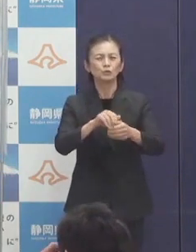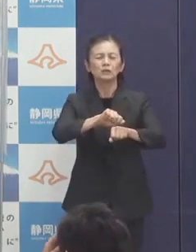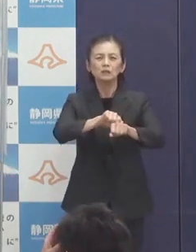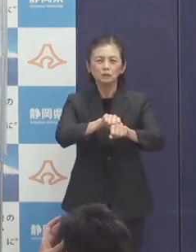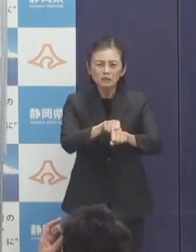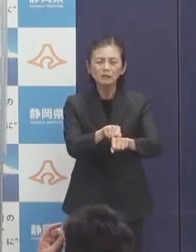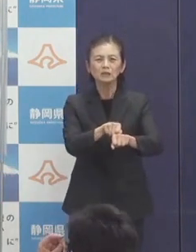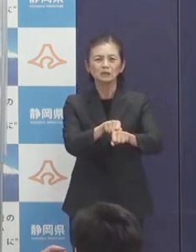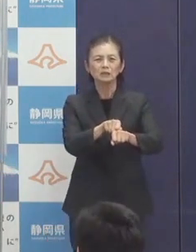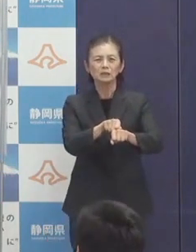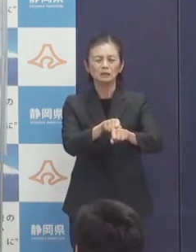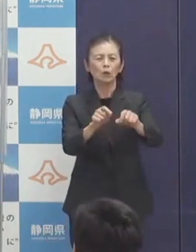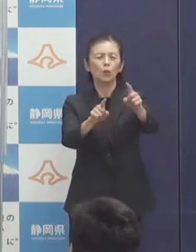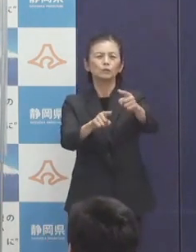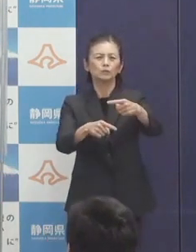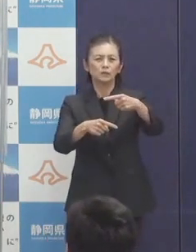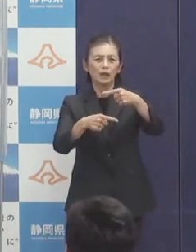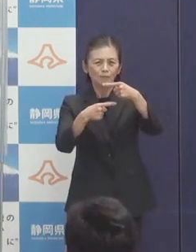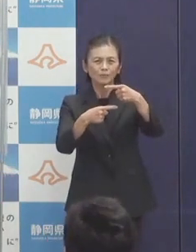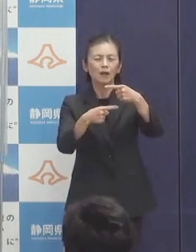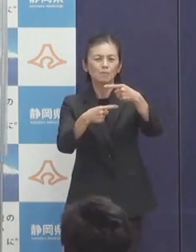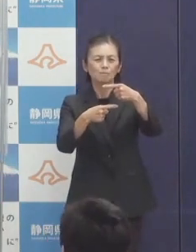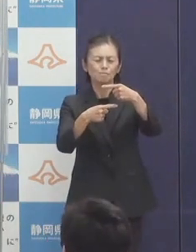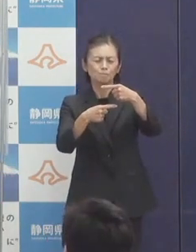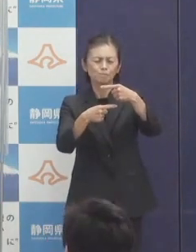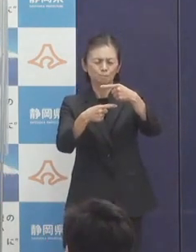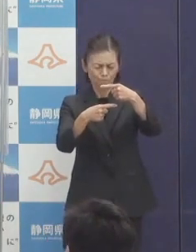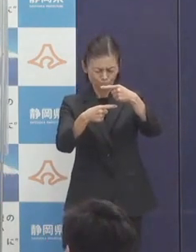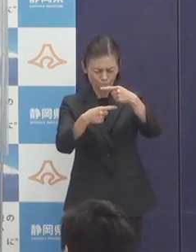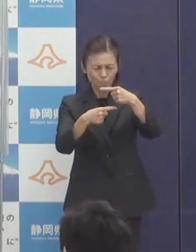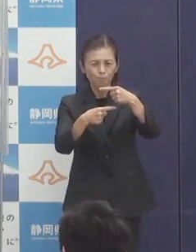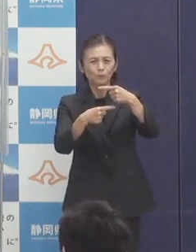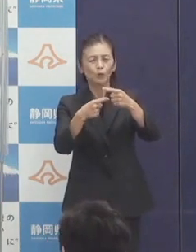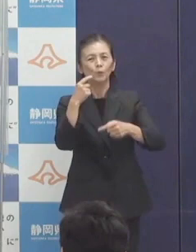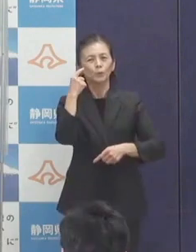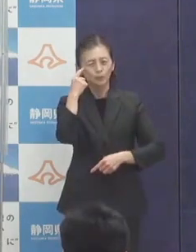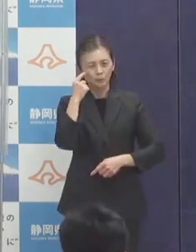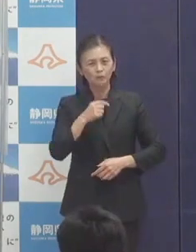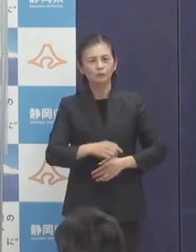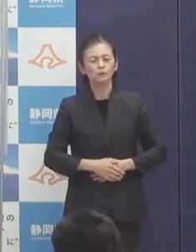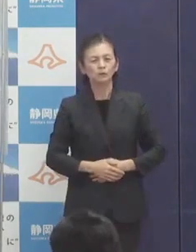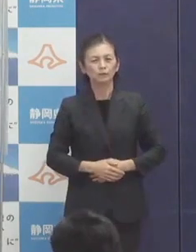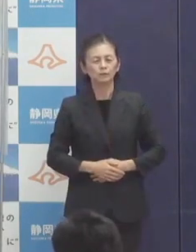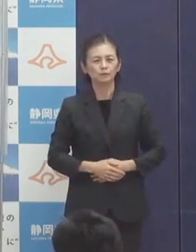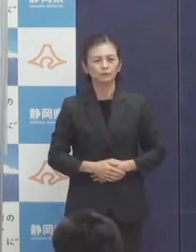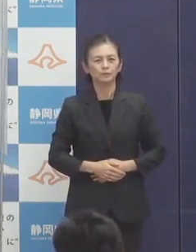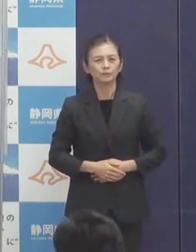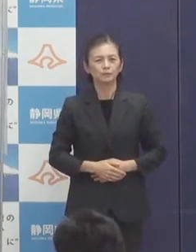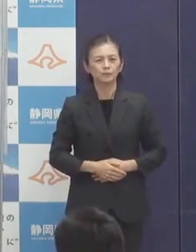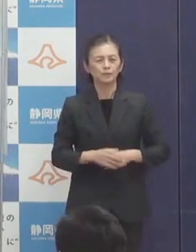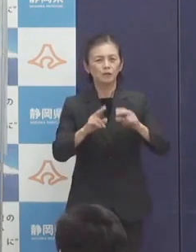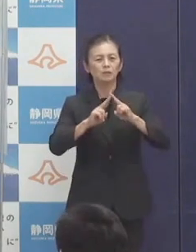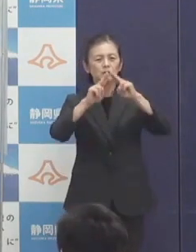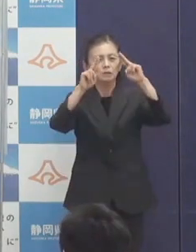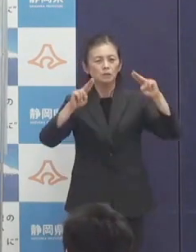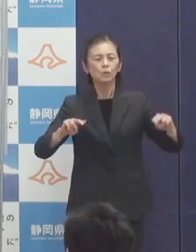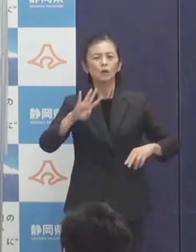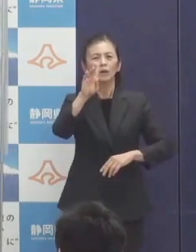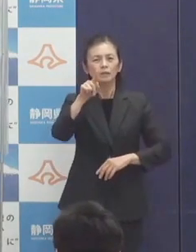い元旦をお迎えになったことと存じます。まさに、静岡